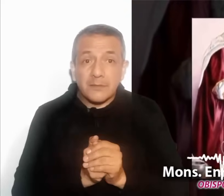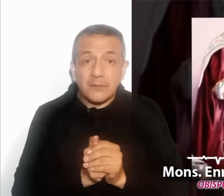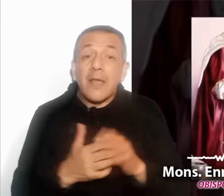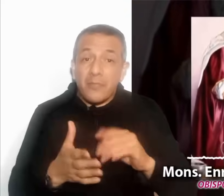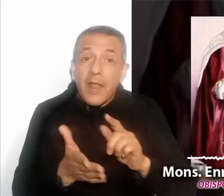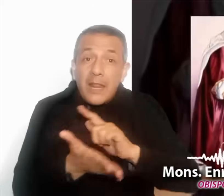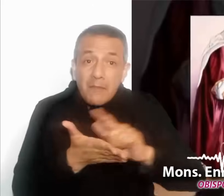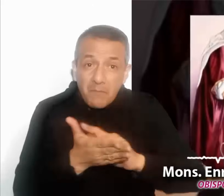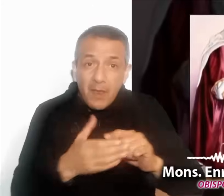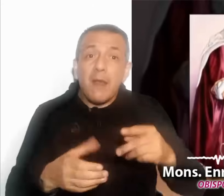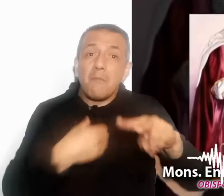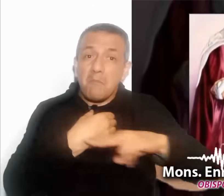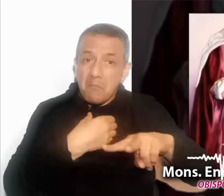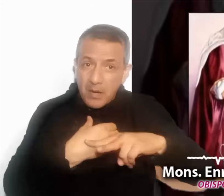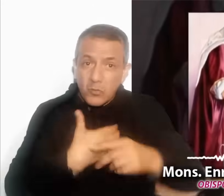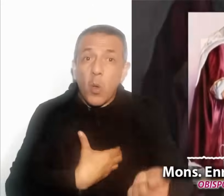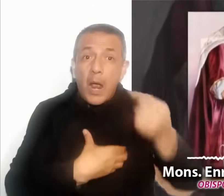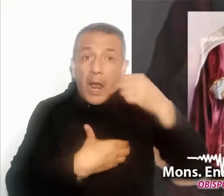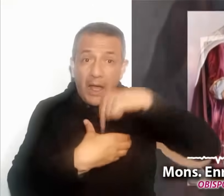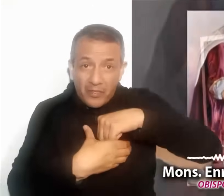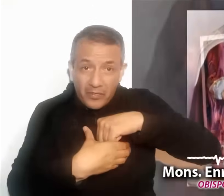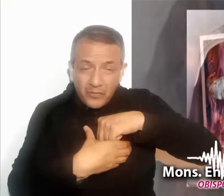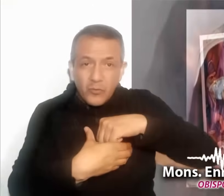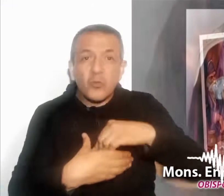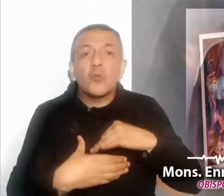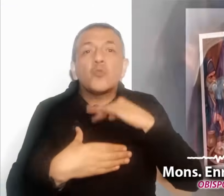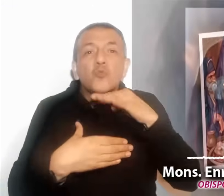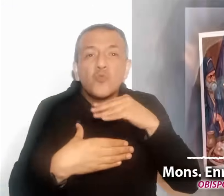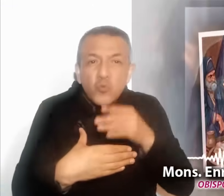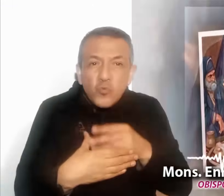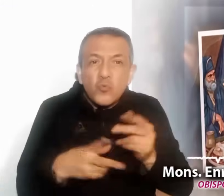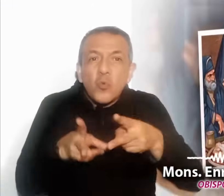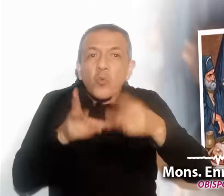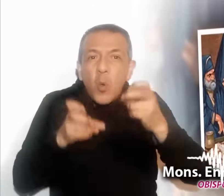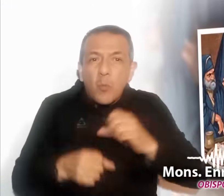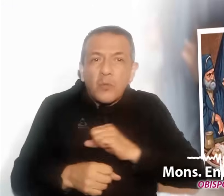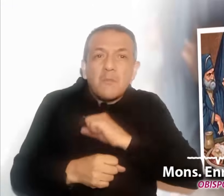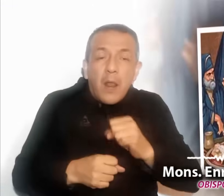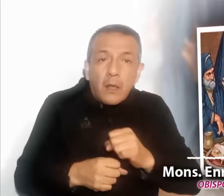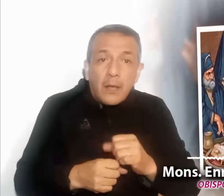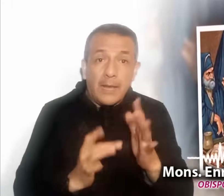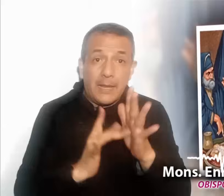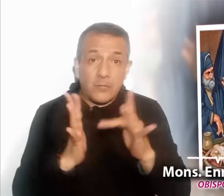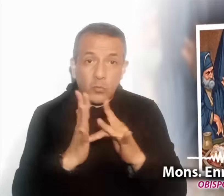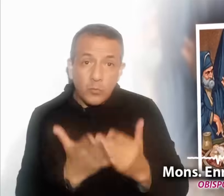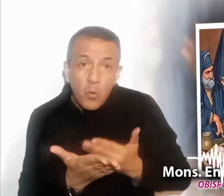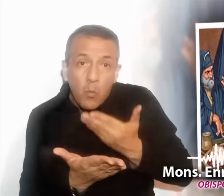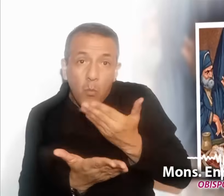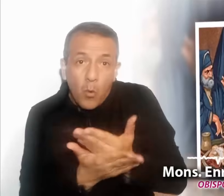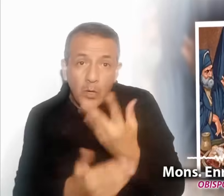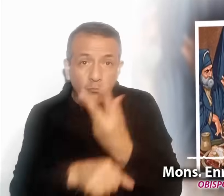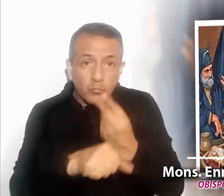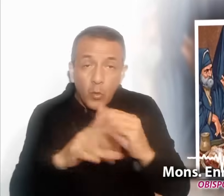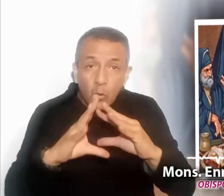más que elocuente. Se purifica el exterior, pero el interior está lleno de robos y maldad. La solución que Cristo